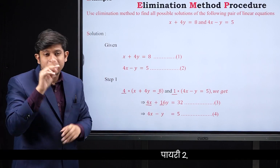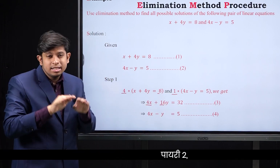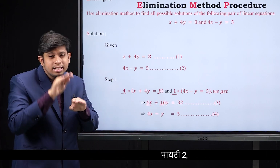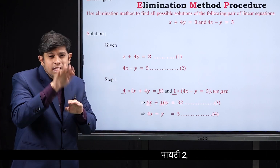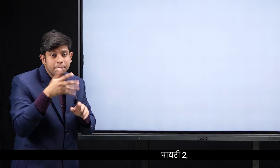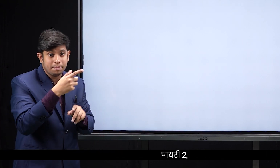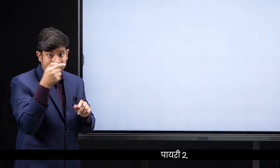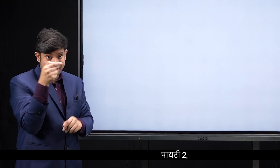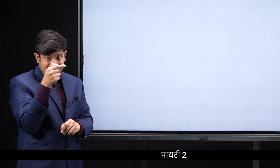पायरी 2.